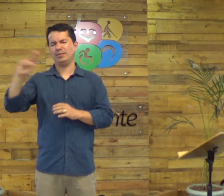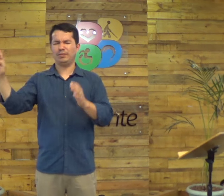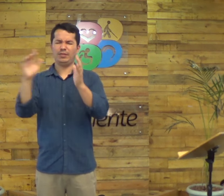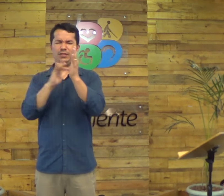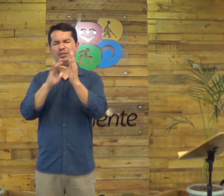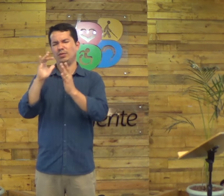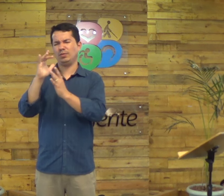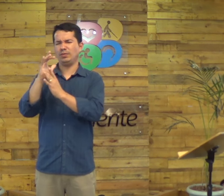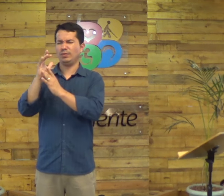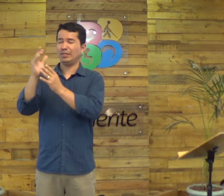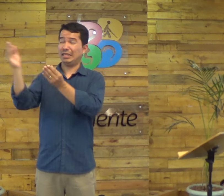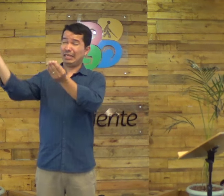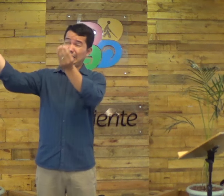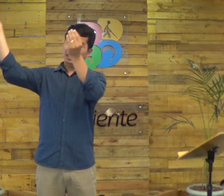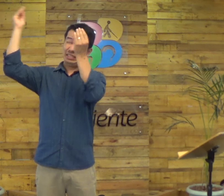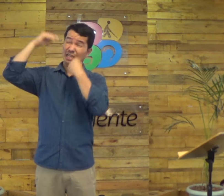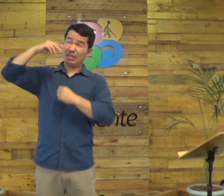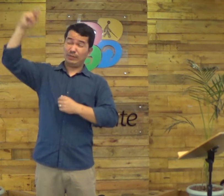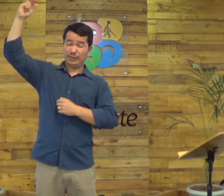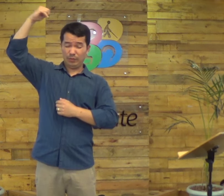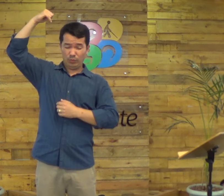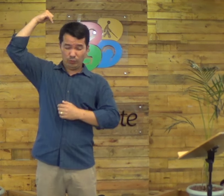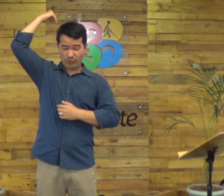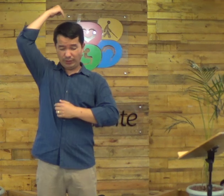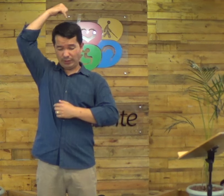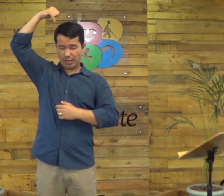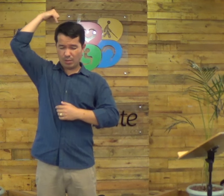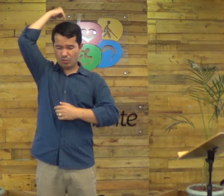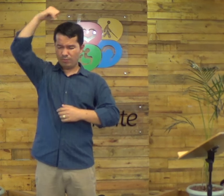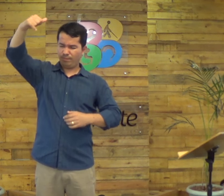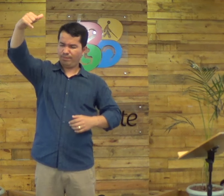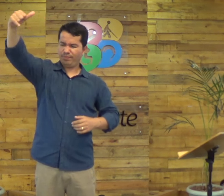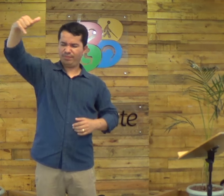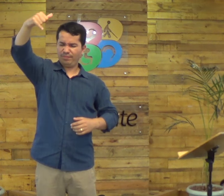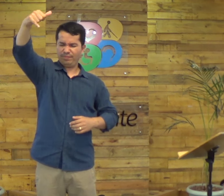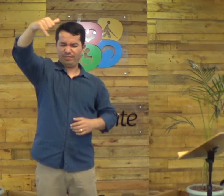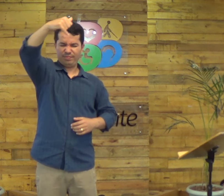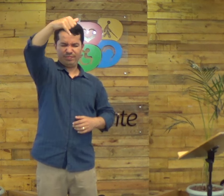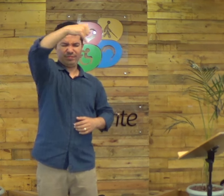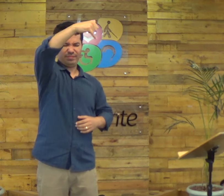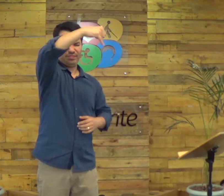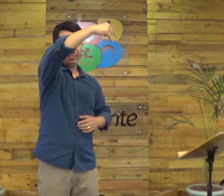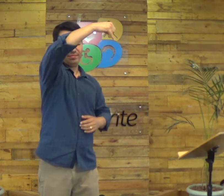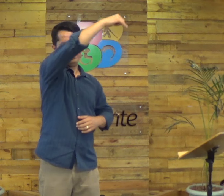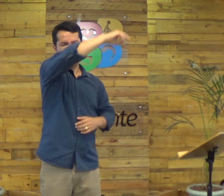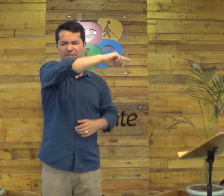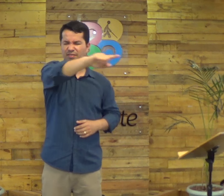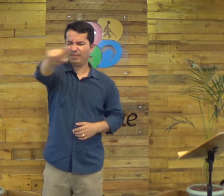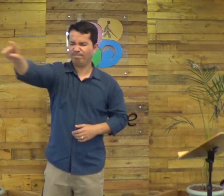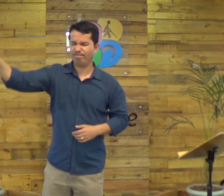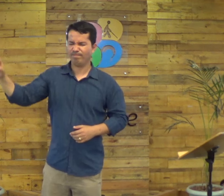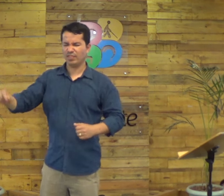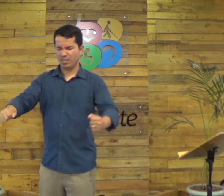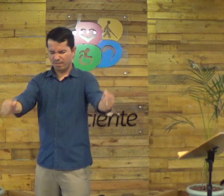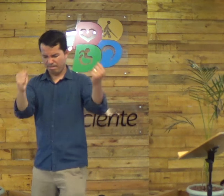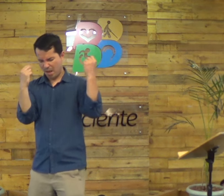por favor, Pai, em nome de Jesus, nos dê, a tua unção, Senhor, um dia as pessoas que estão aqui, Pai, para que elas